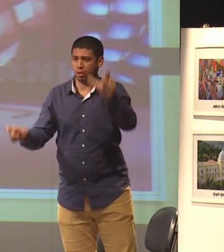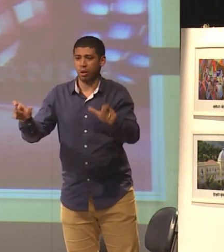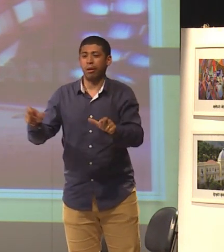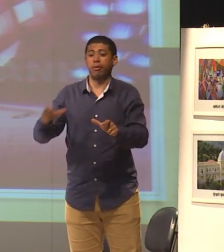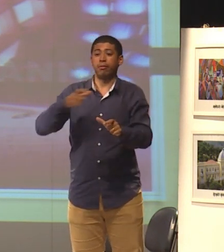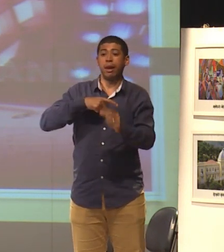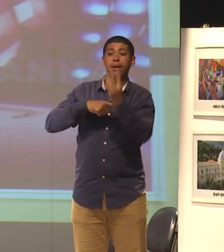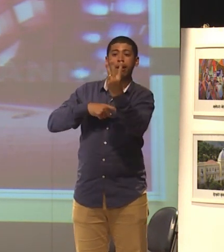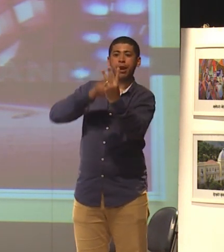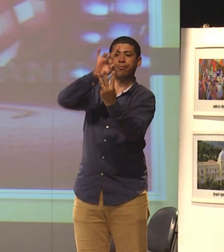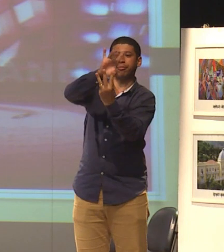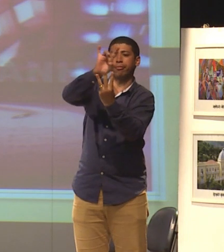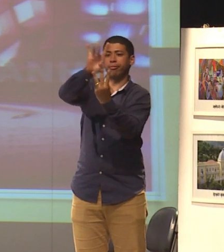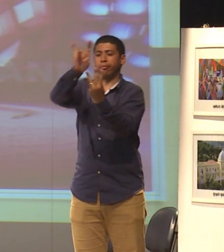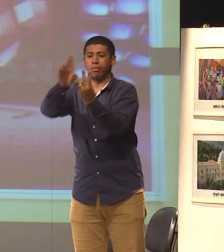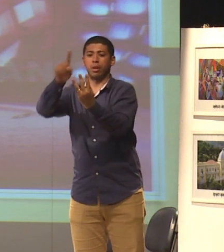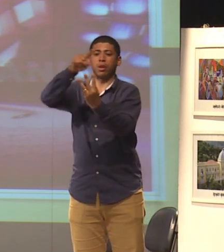Quem somos? Né? E